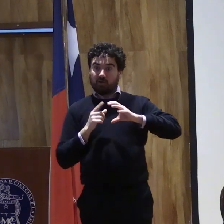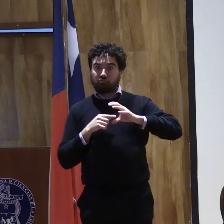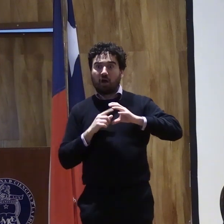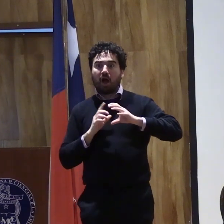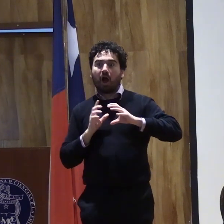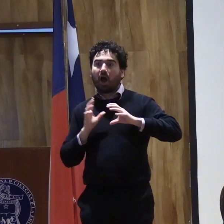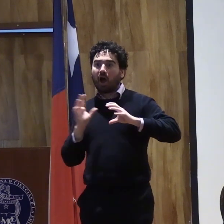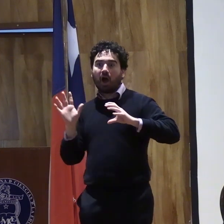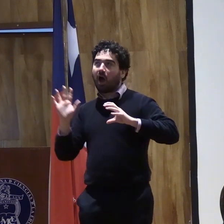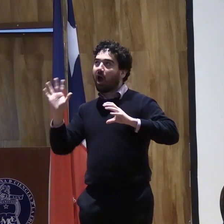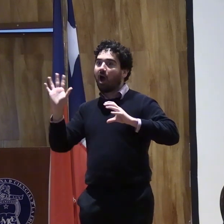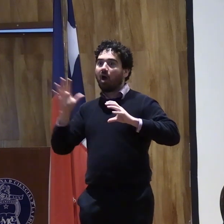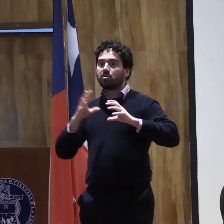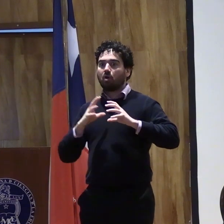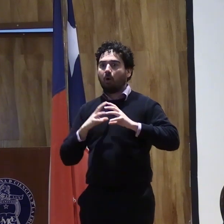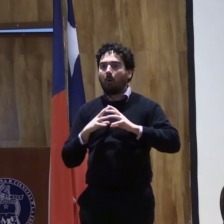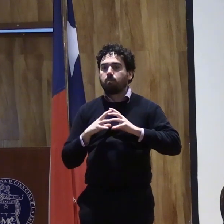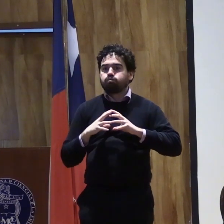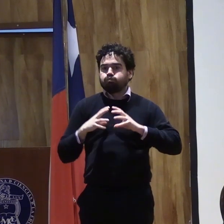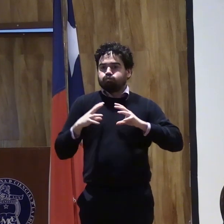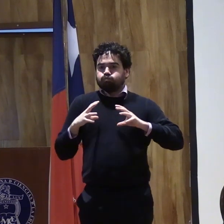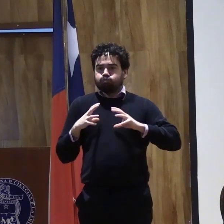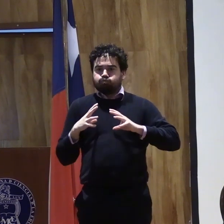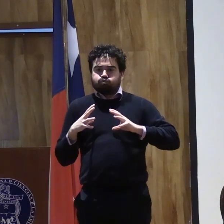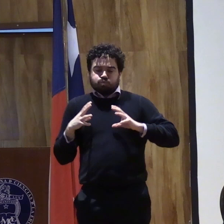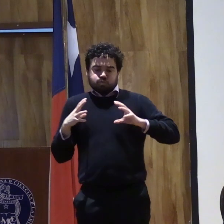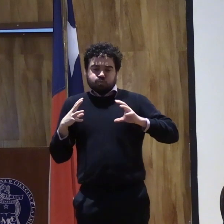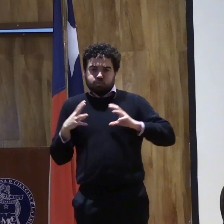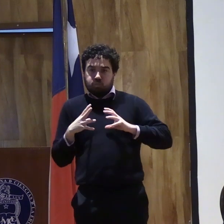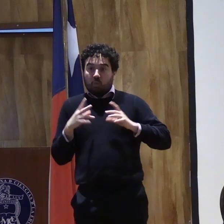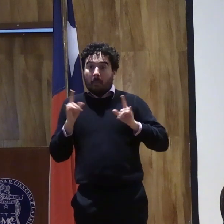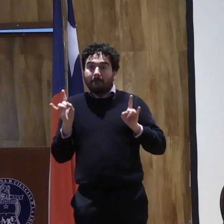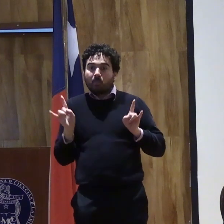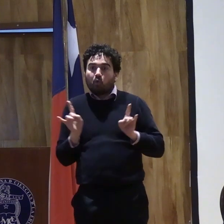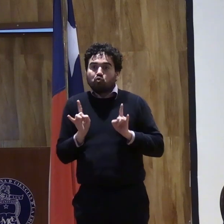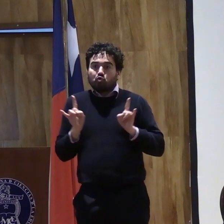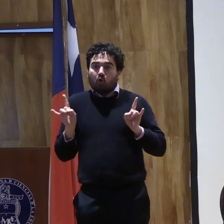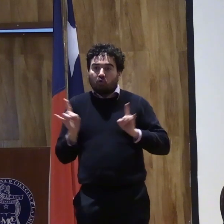me molestan, me voy para afuera, y se puso más redondito, porque el campo